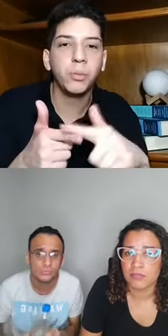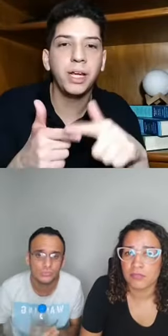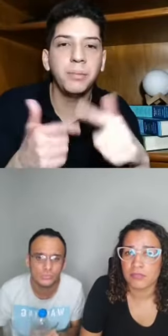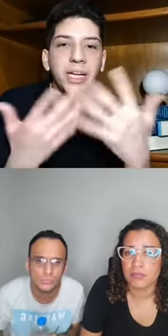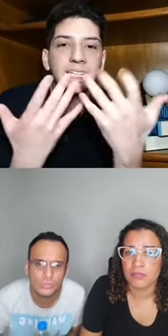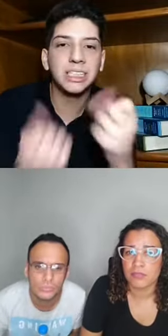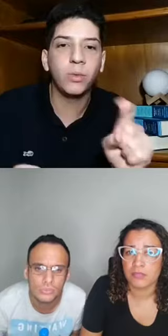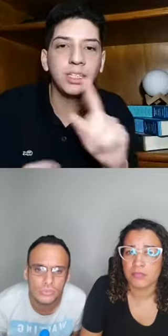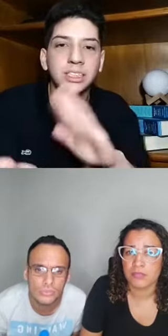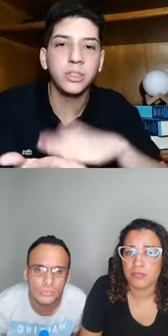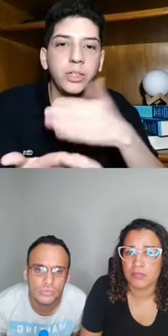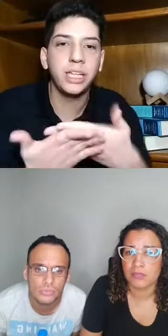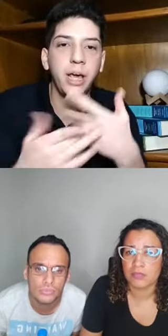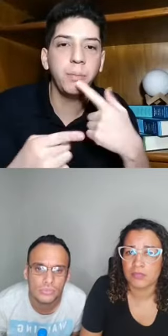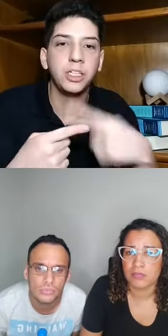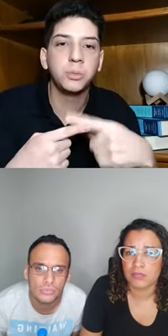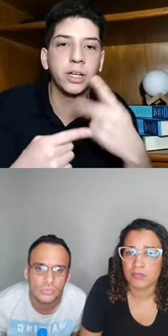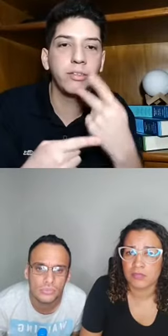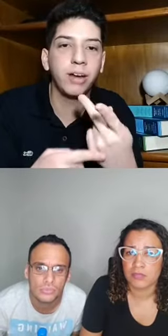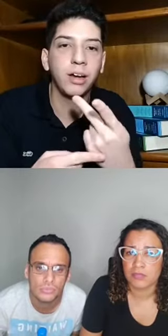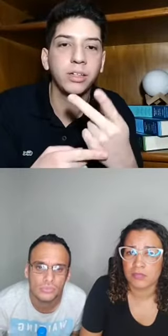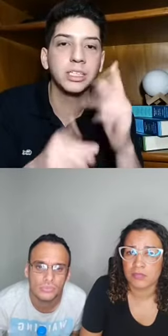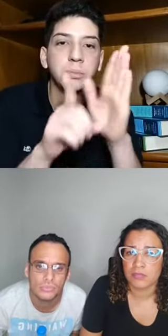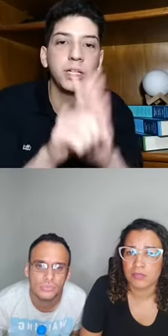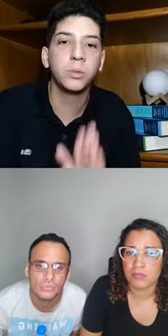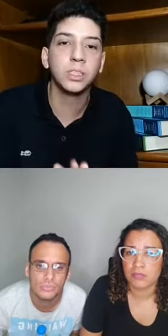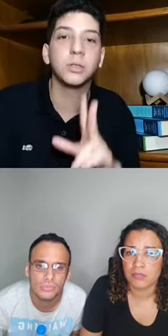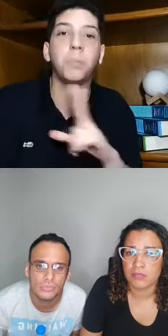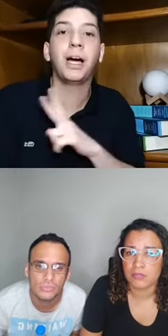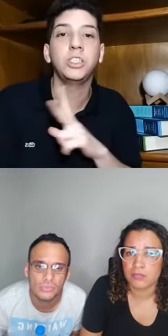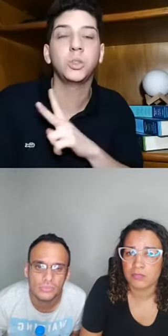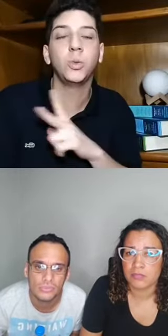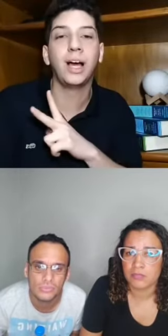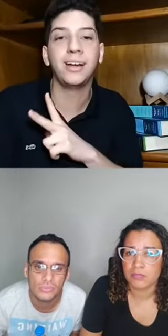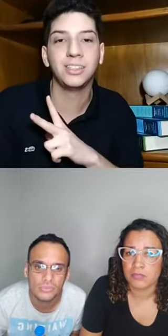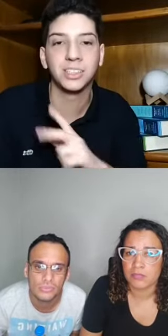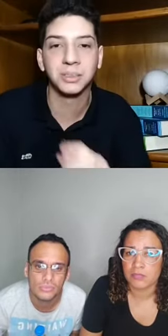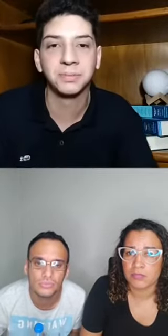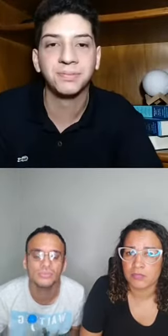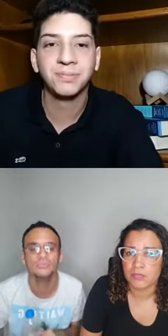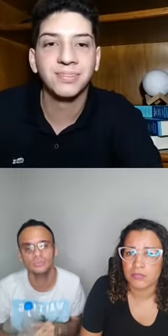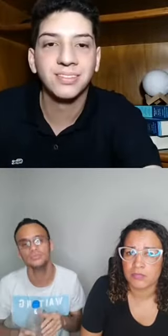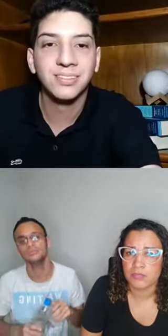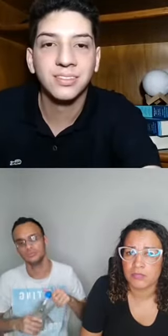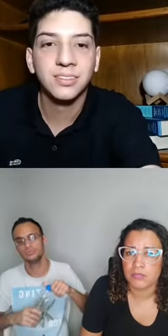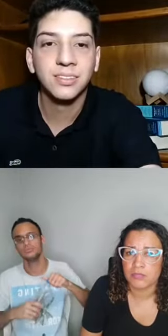que o problema é que eles não aceitam intérprete porque falam que as perguntas são particulares.